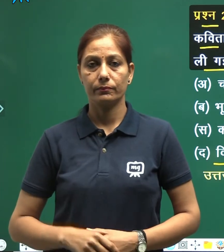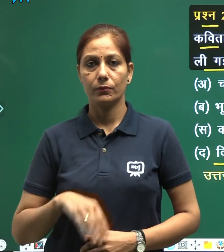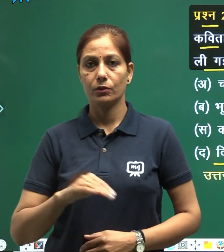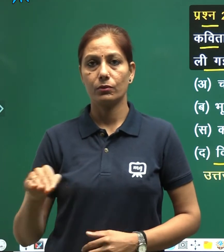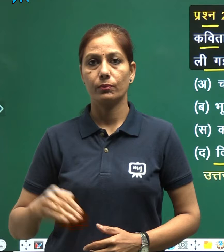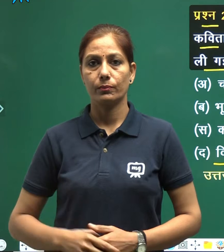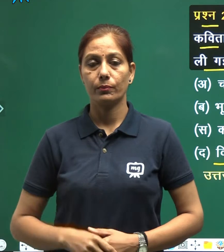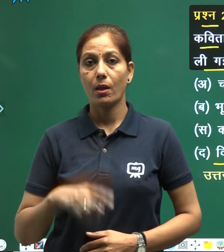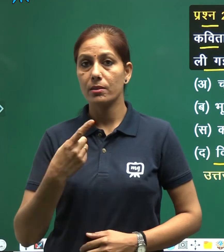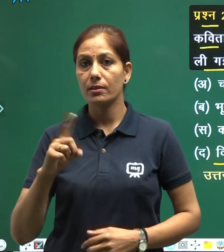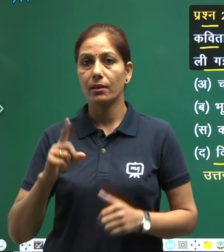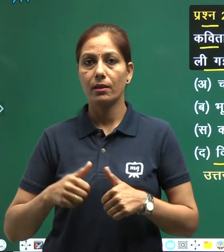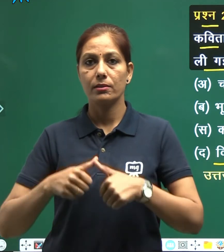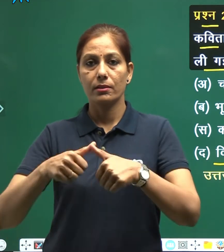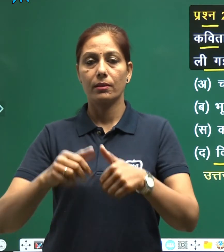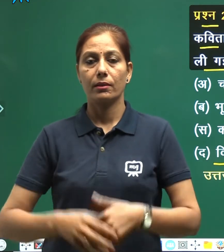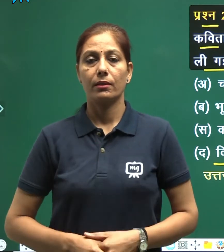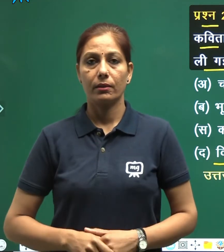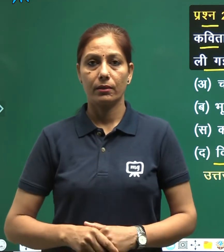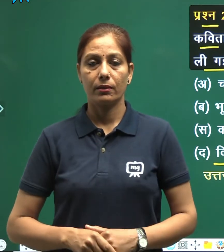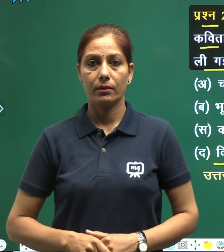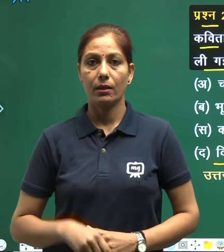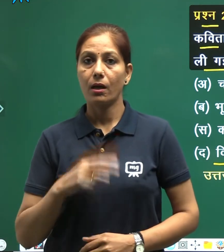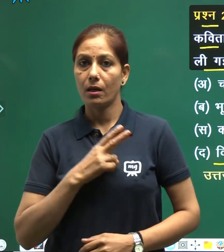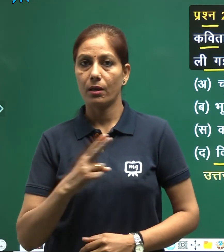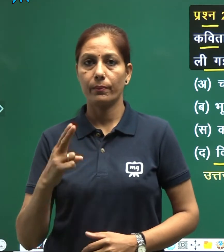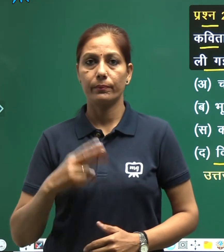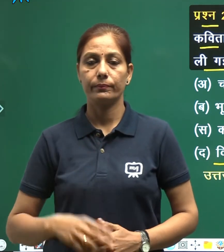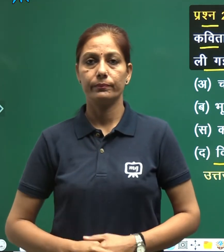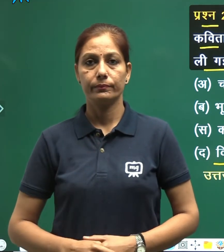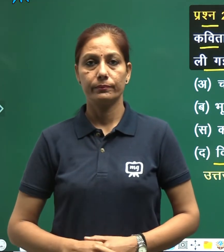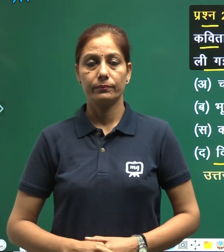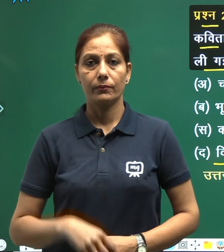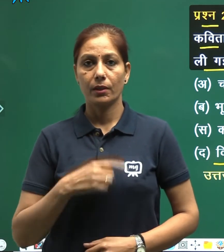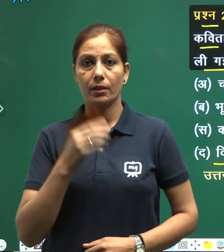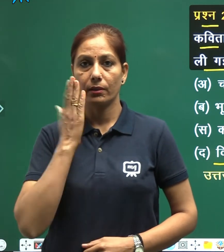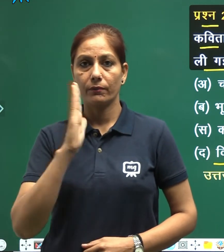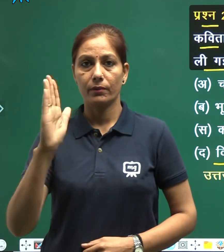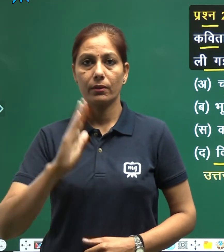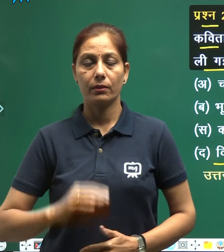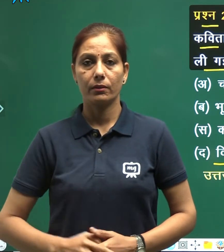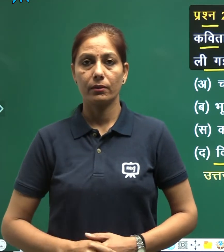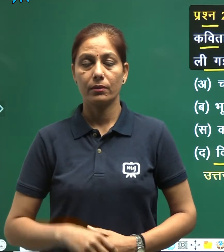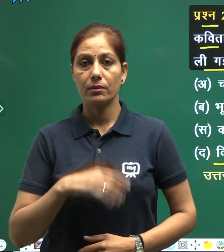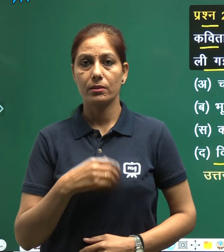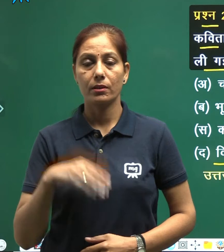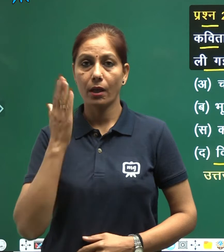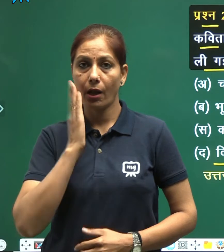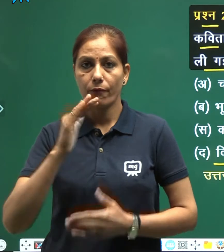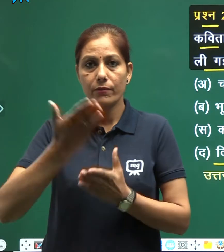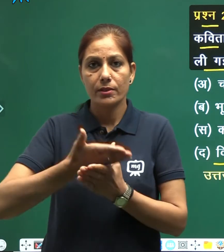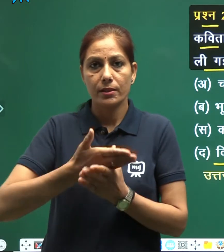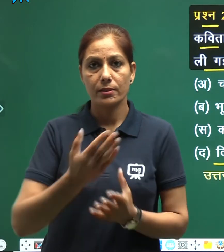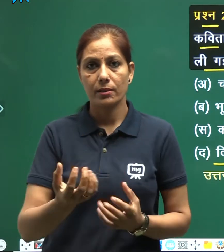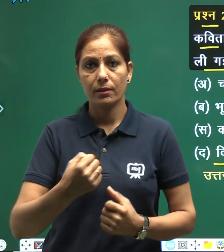बच्चों, सही उत्तर है भूरी भूरी खाक धूल। यह कविता इस काव्य संग्रह से ली गई